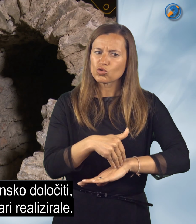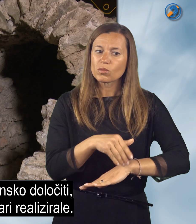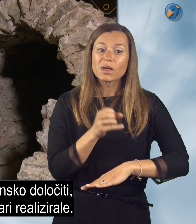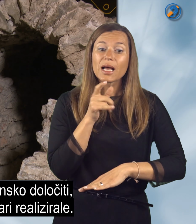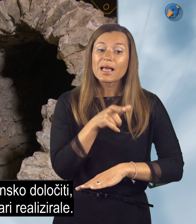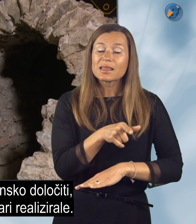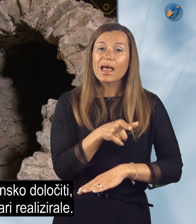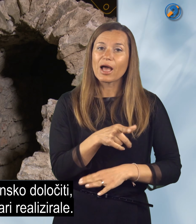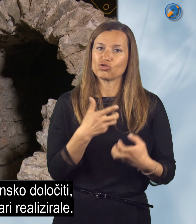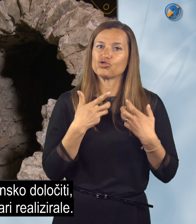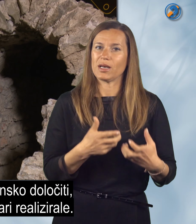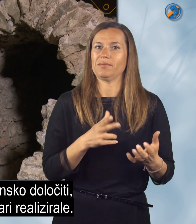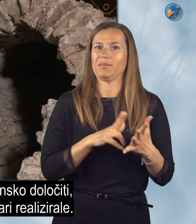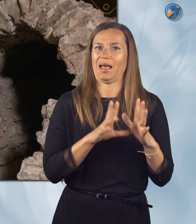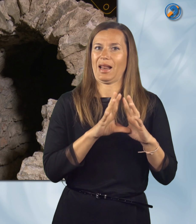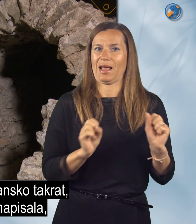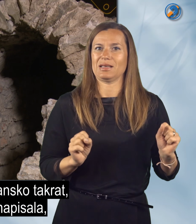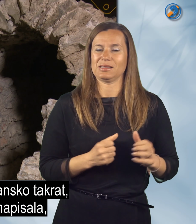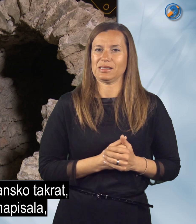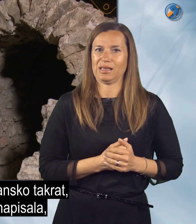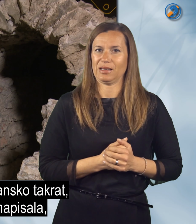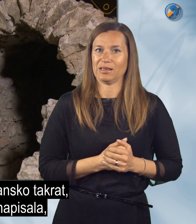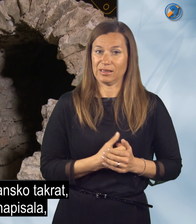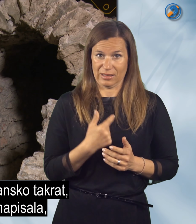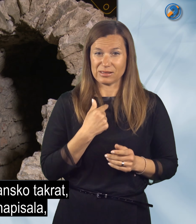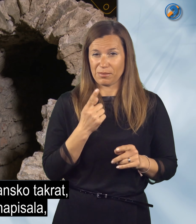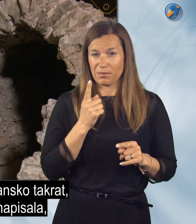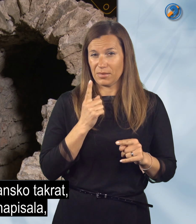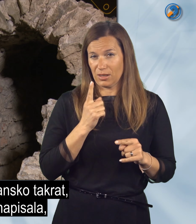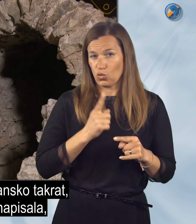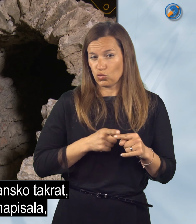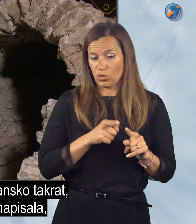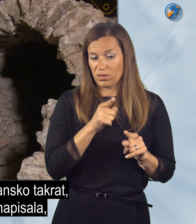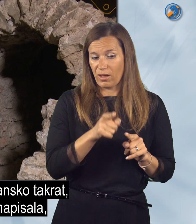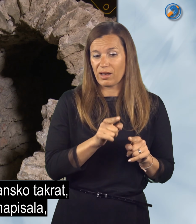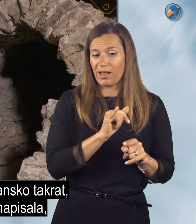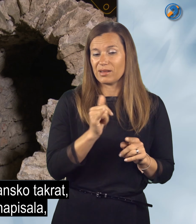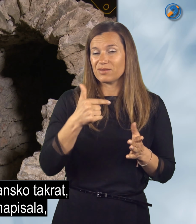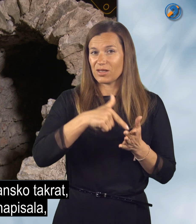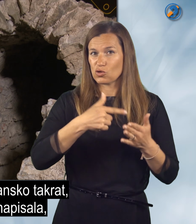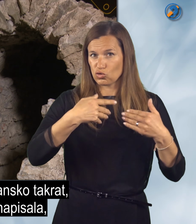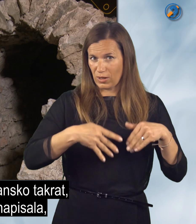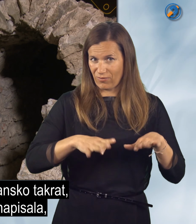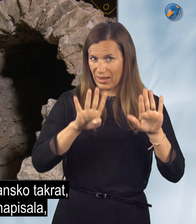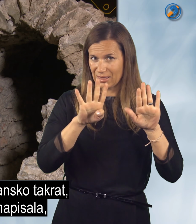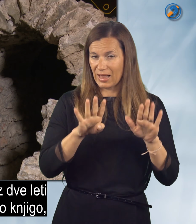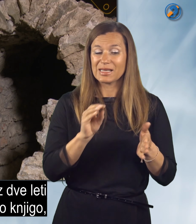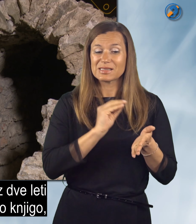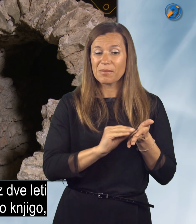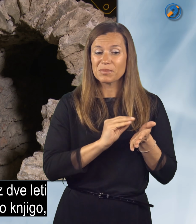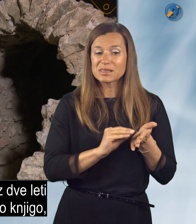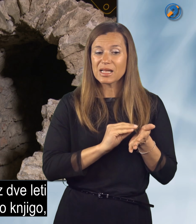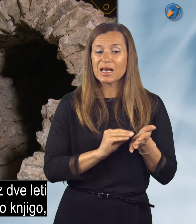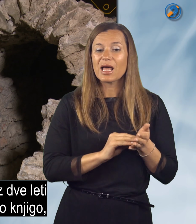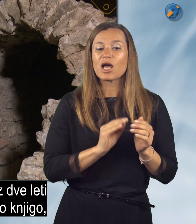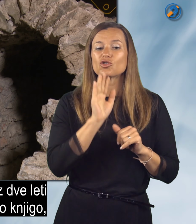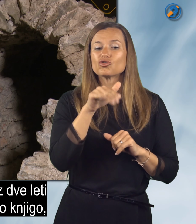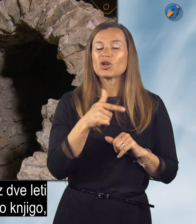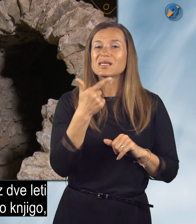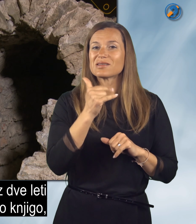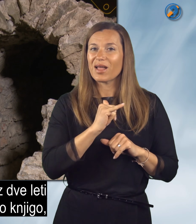stvari realizirale. Jaz sem si dejansko takrat, leta 2019, napisala, da bom čez 2